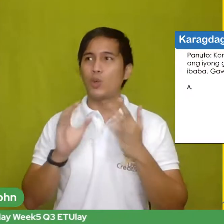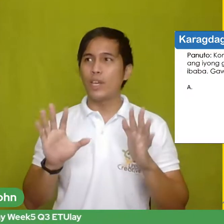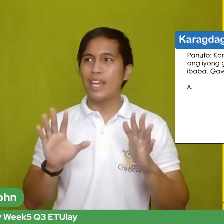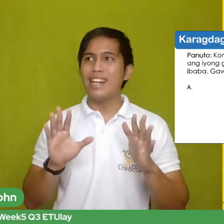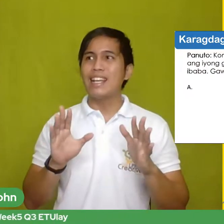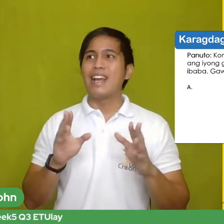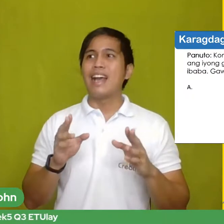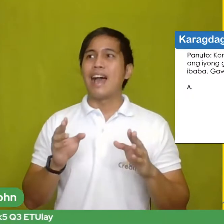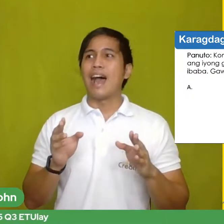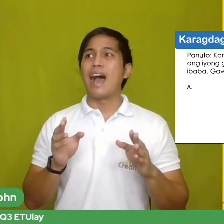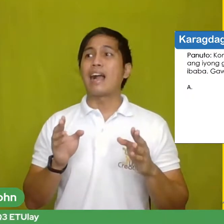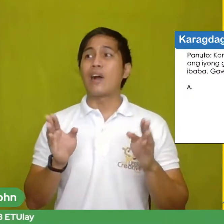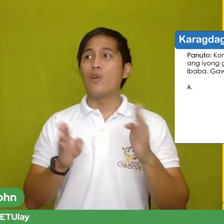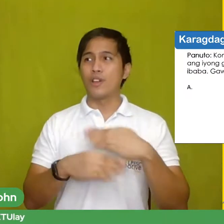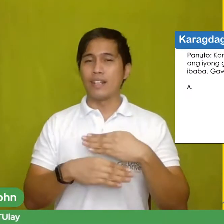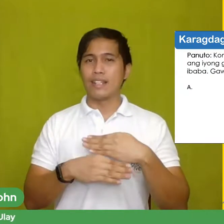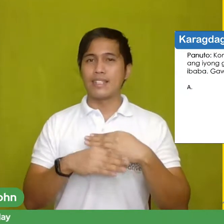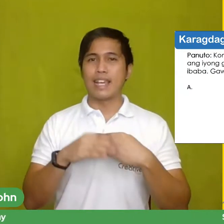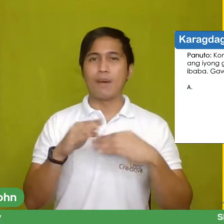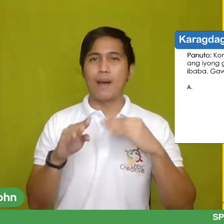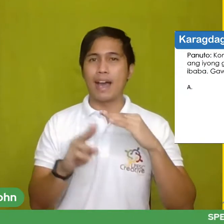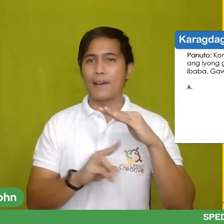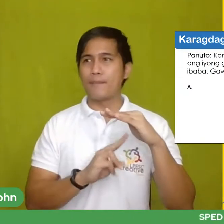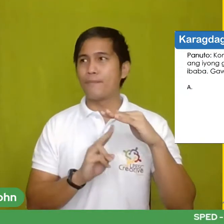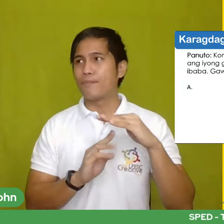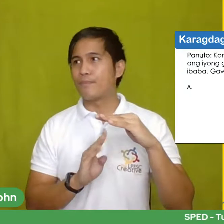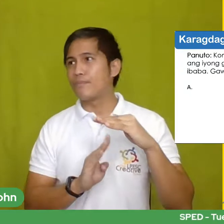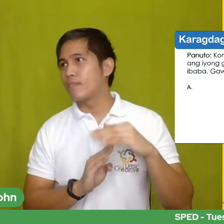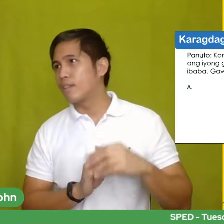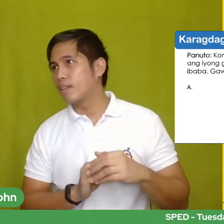Kumpletuhin ang kahon sa ibaba.